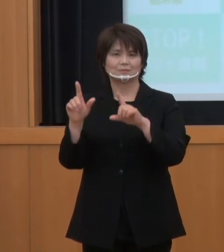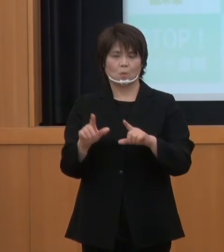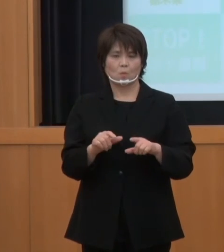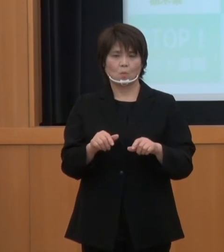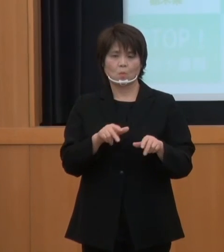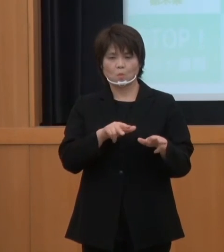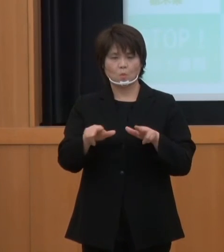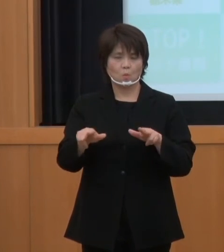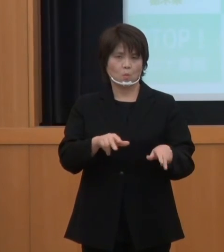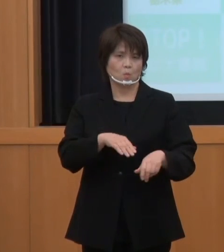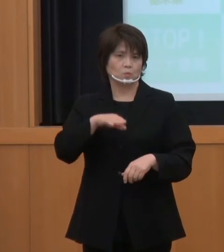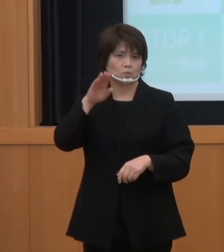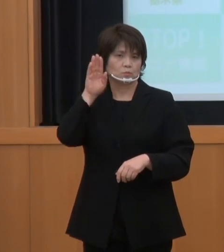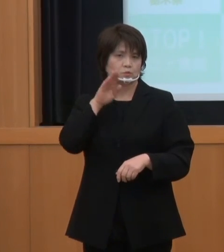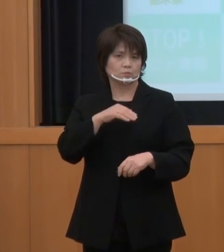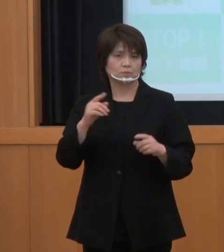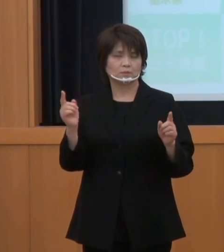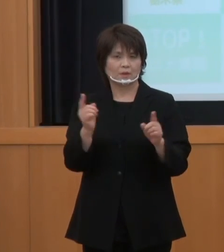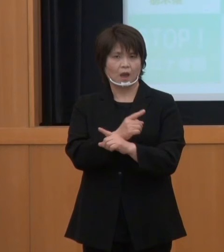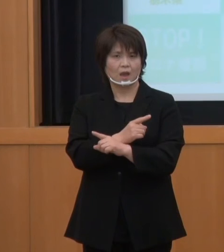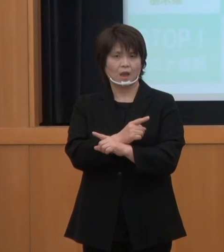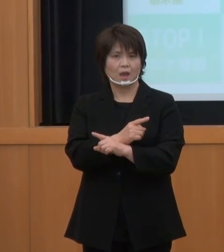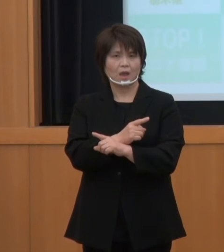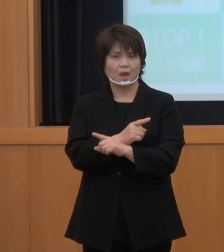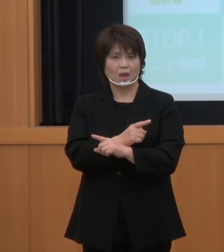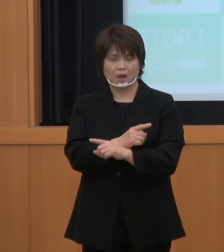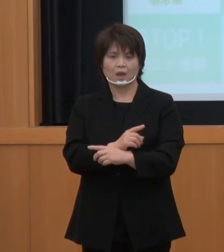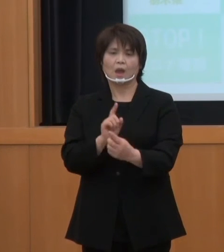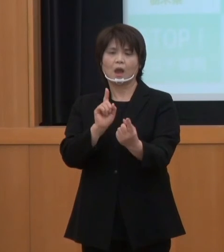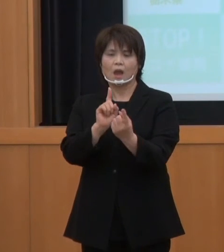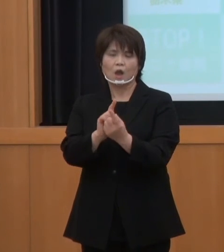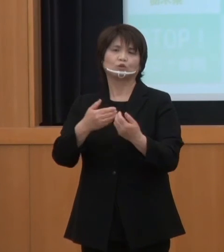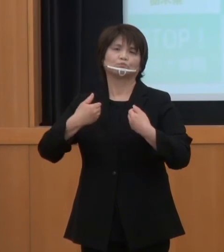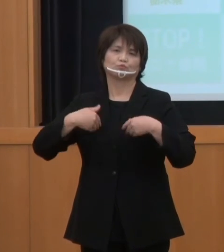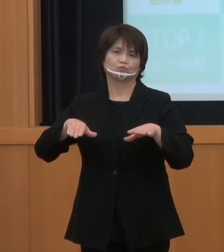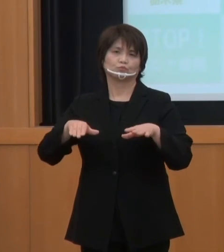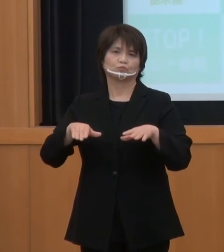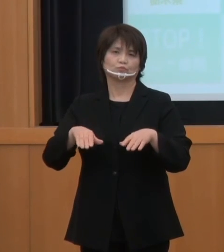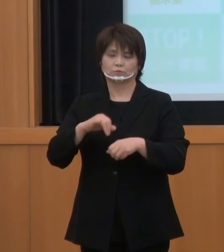率化という、非接触型の